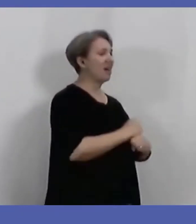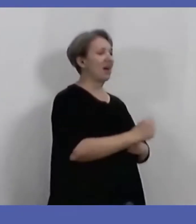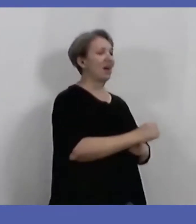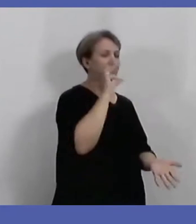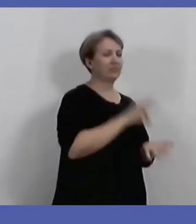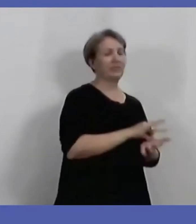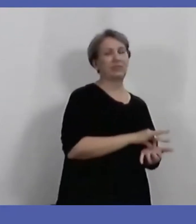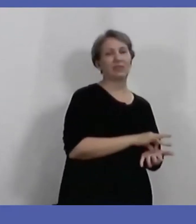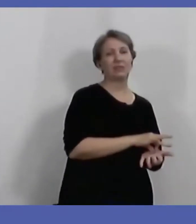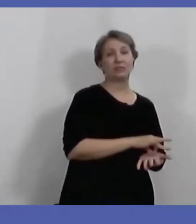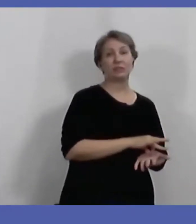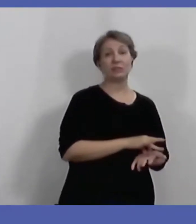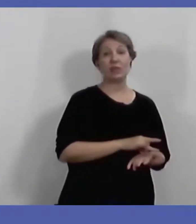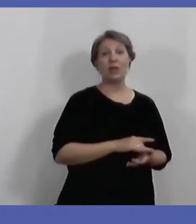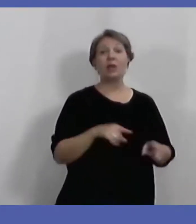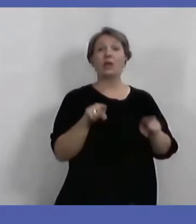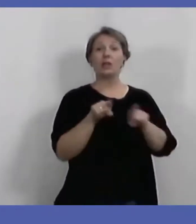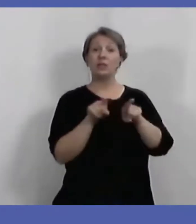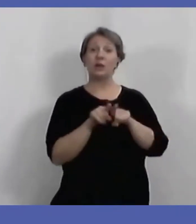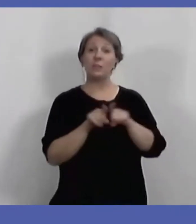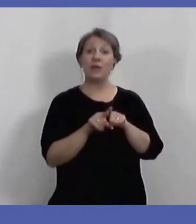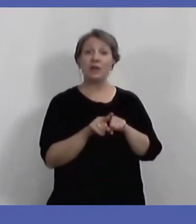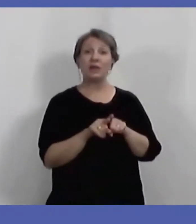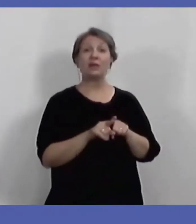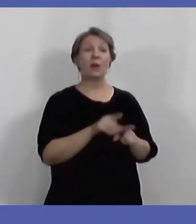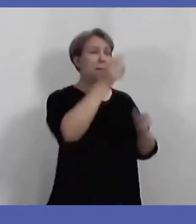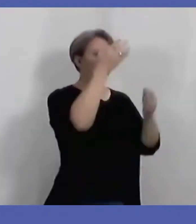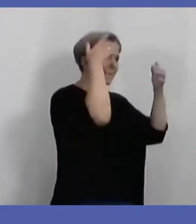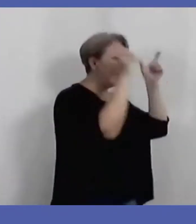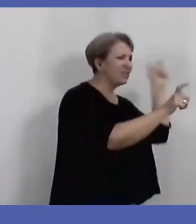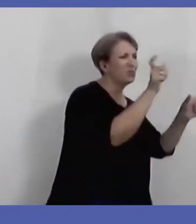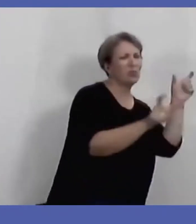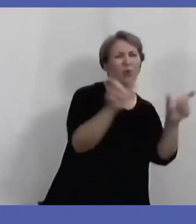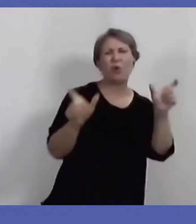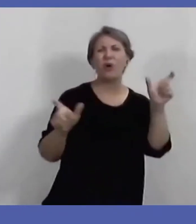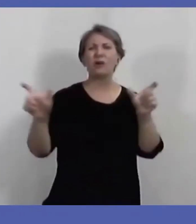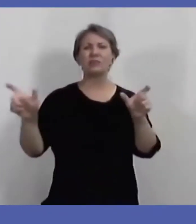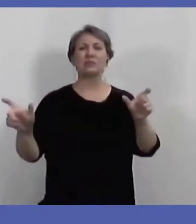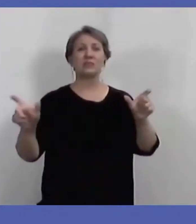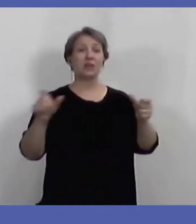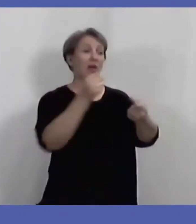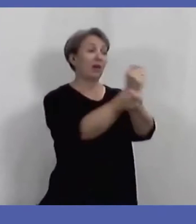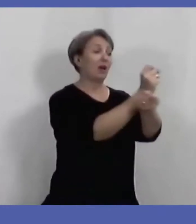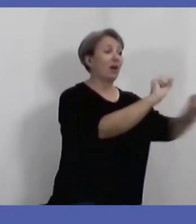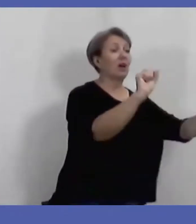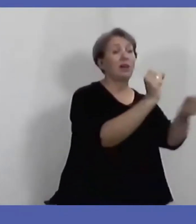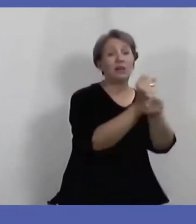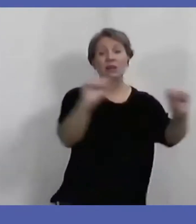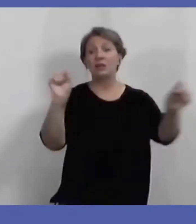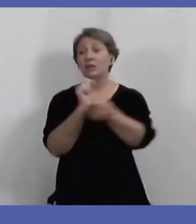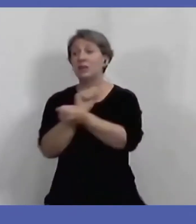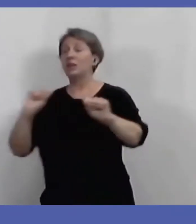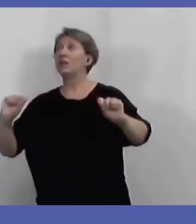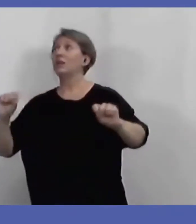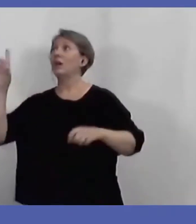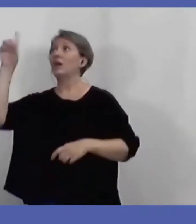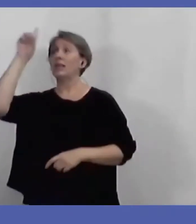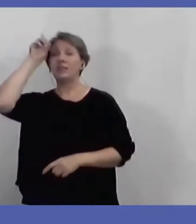no cativeiro. Amém? Senhor Jesus. Então isso é muito importante que o